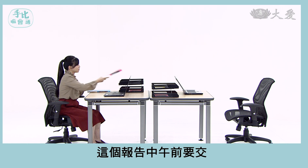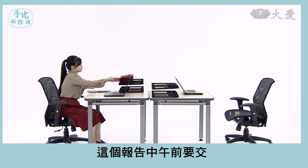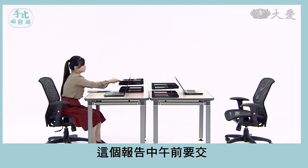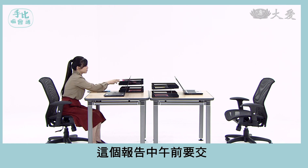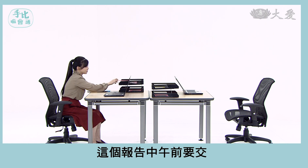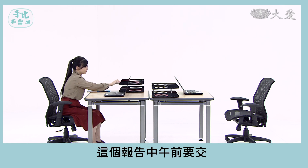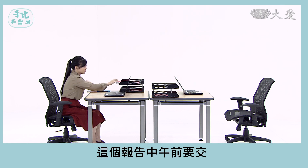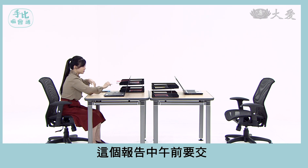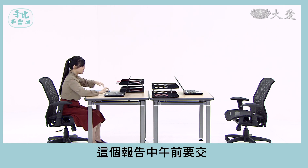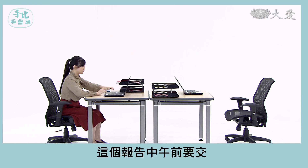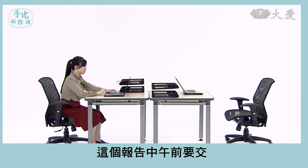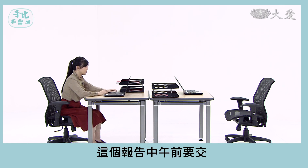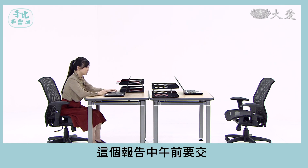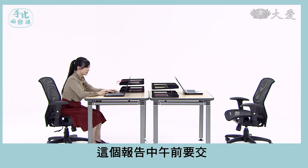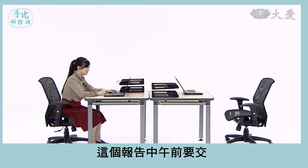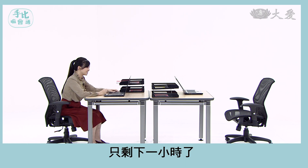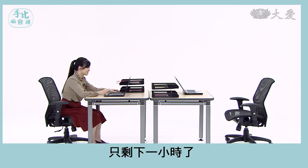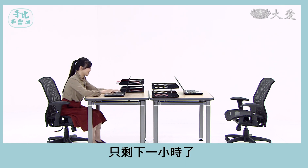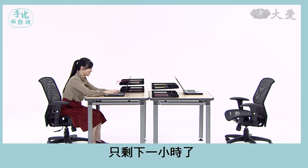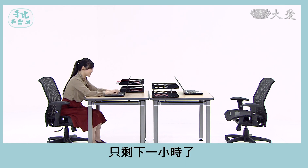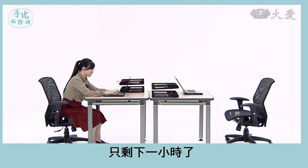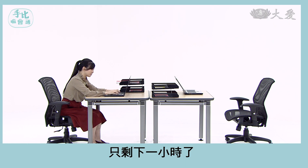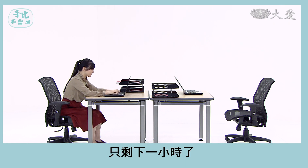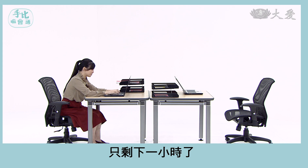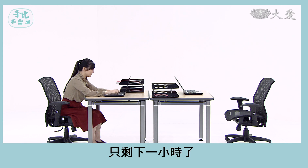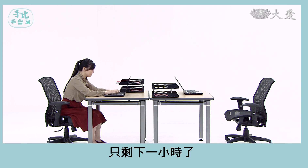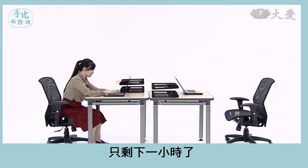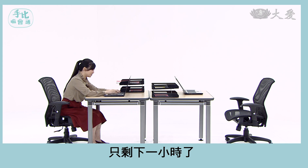告中午前要交啊，只剩一个小时